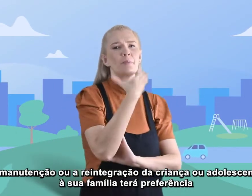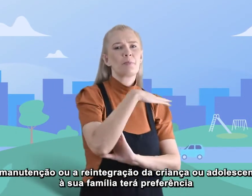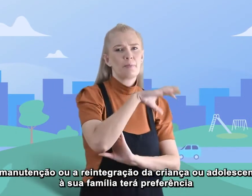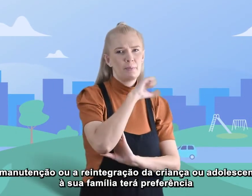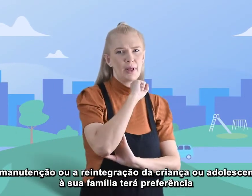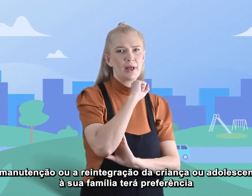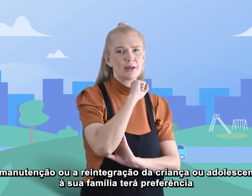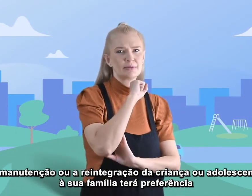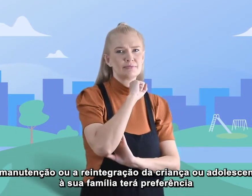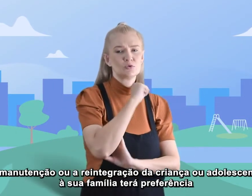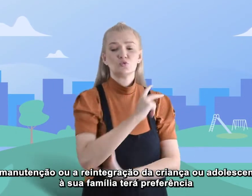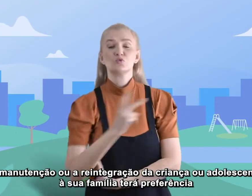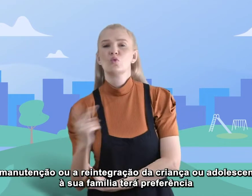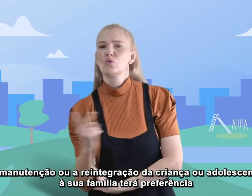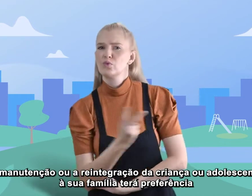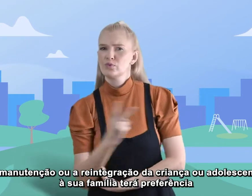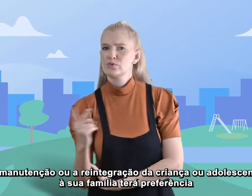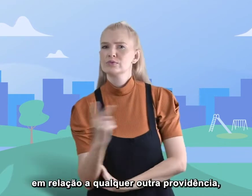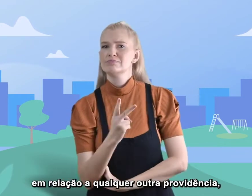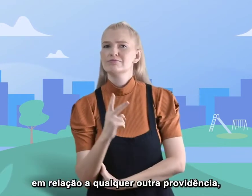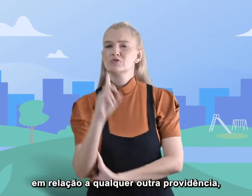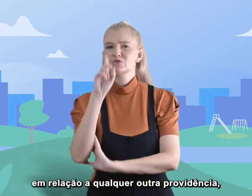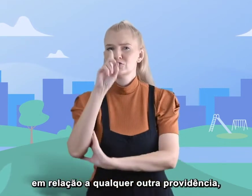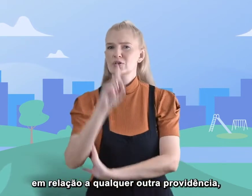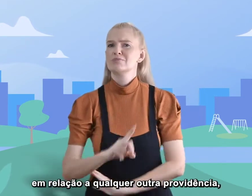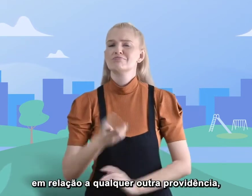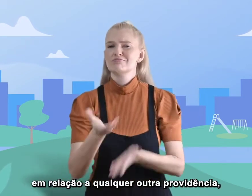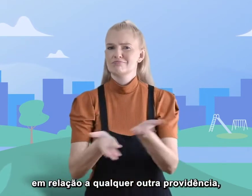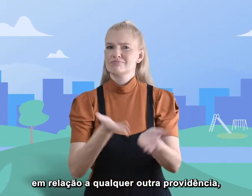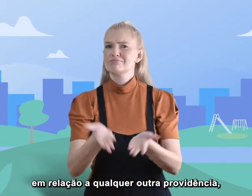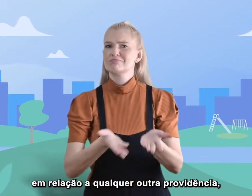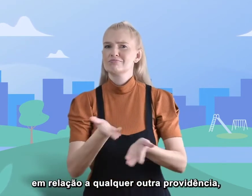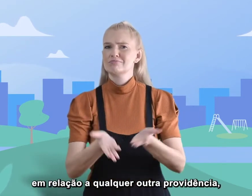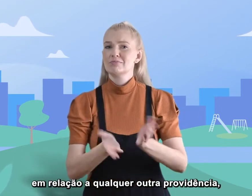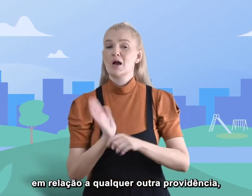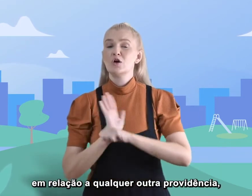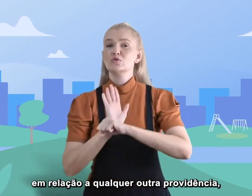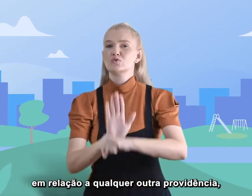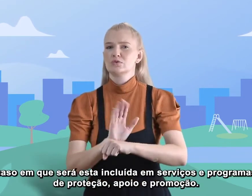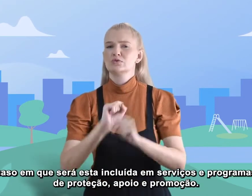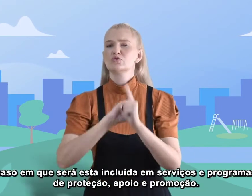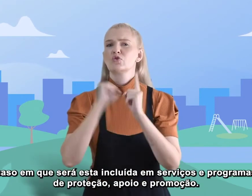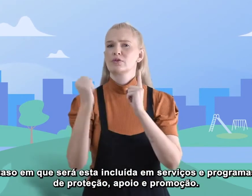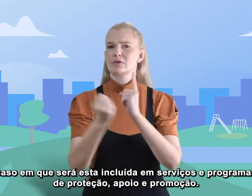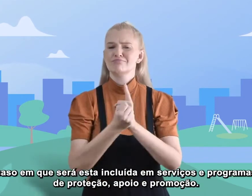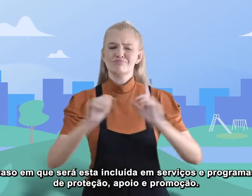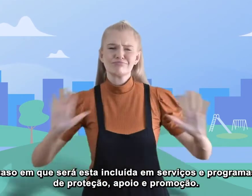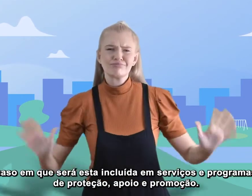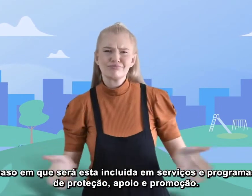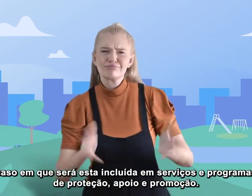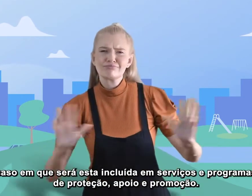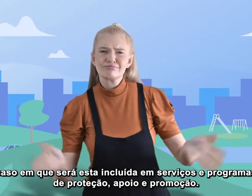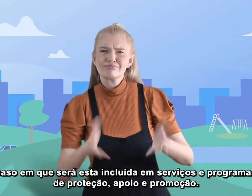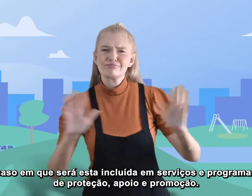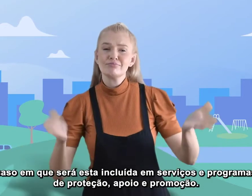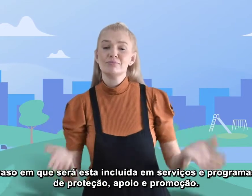sua família terá preferência em relação a qualquer outra providência, caso em que será incluída em serviços